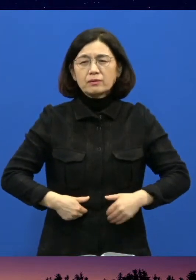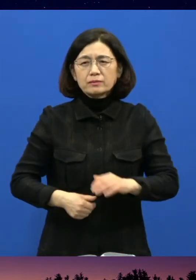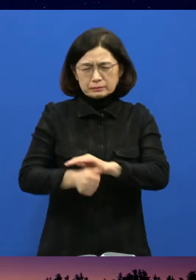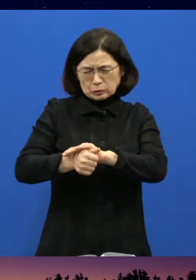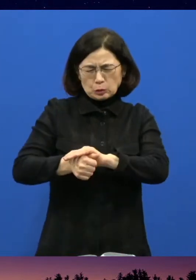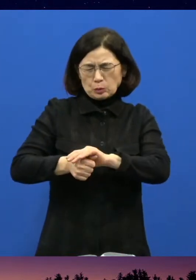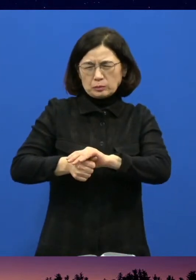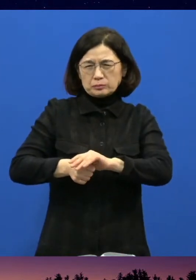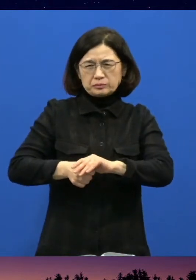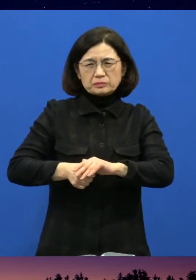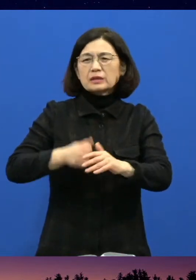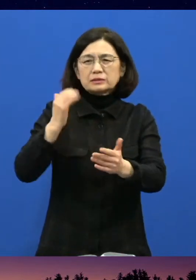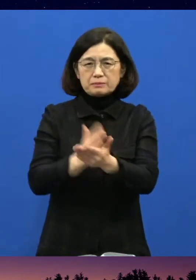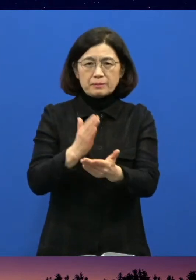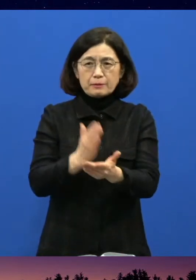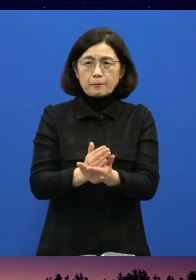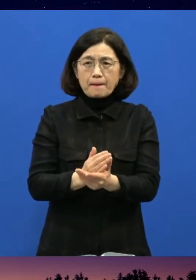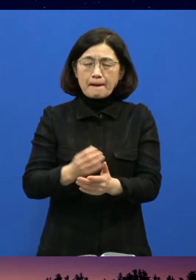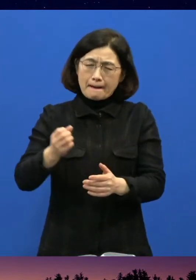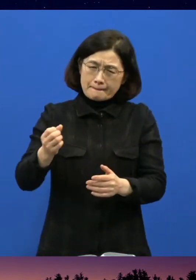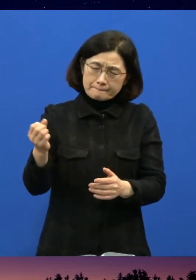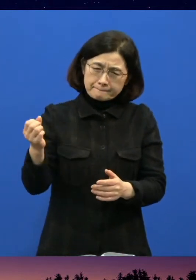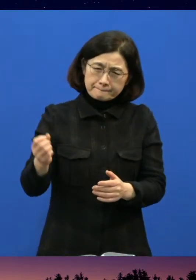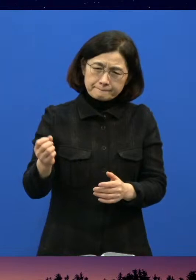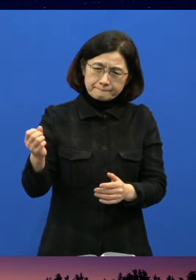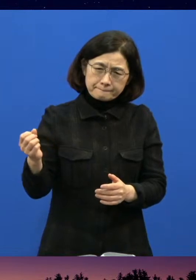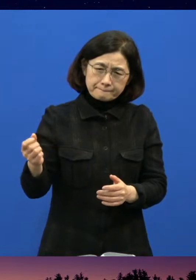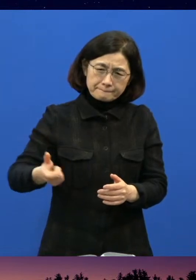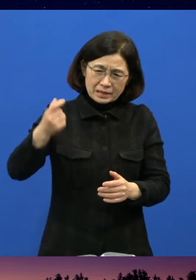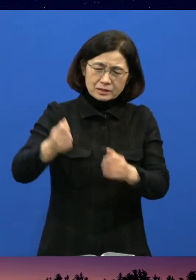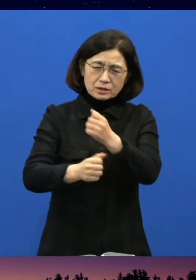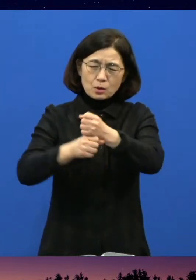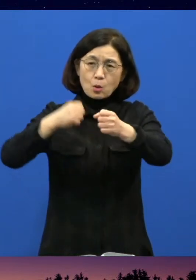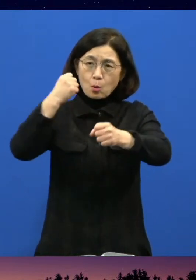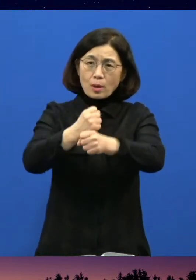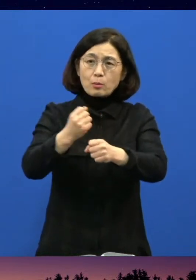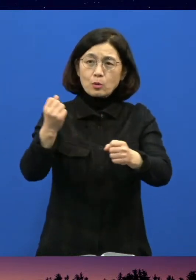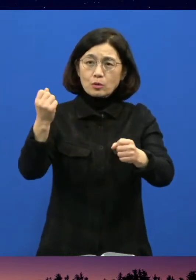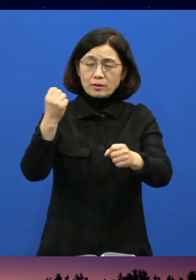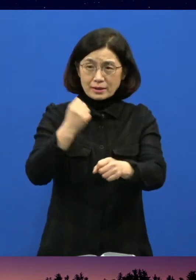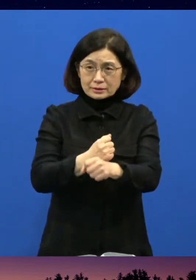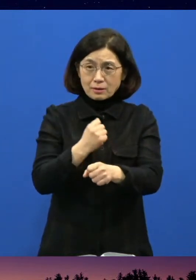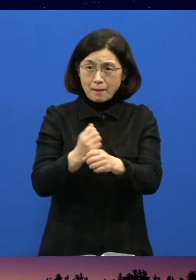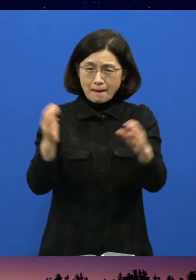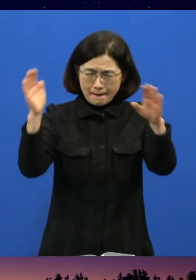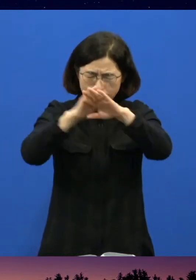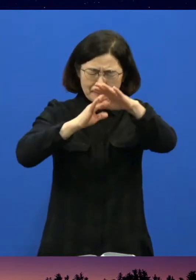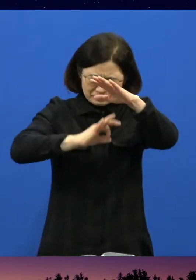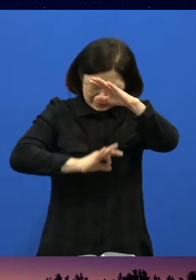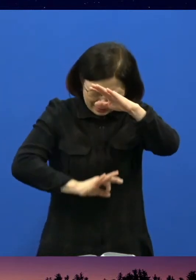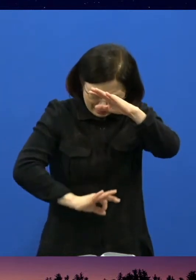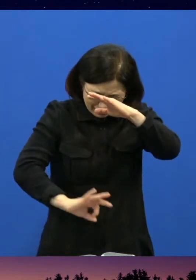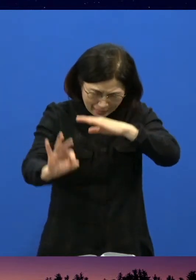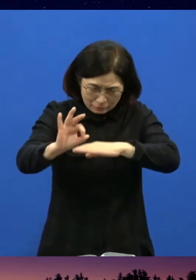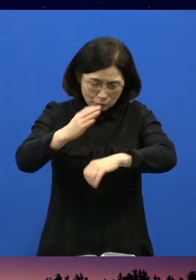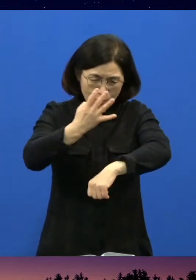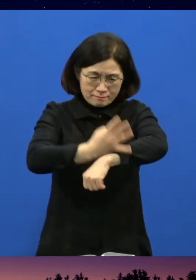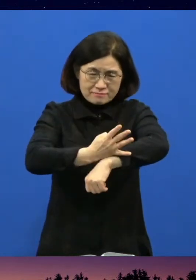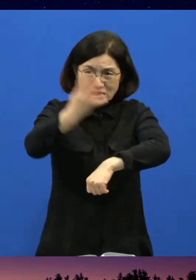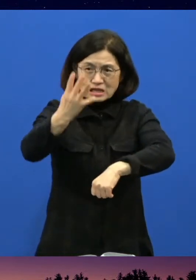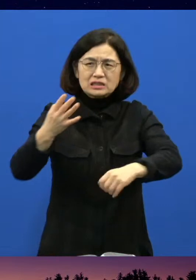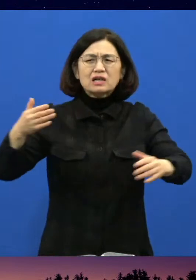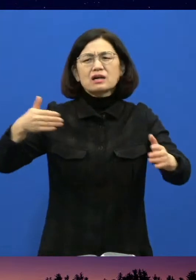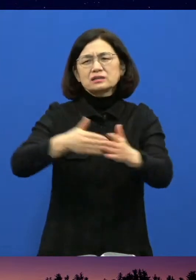빨리 회복이 돼서 그냥 밤샘 철야 빨리 하고 싶어. 우리가 이제 여러분 체력을